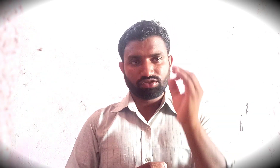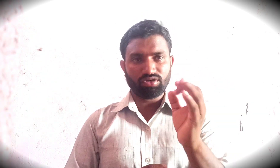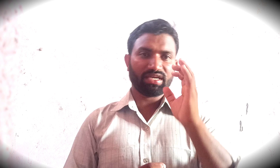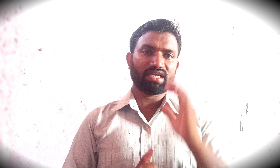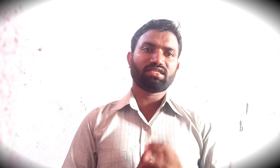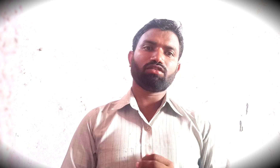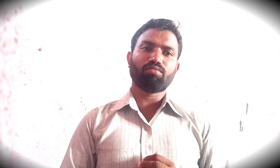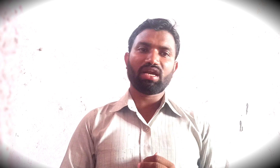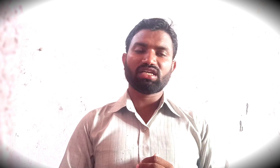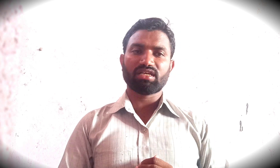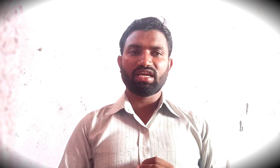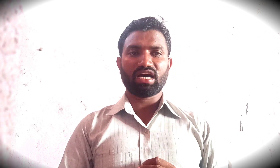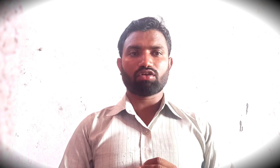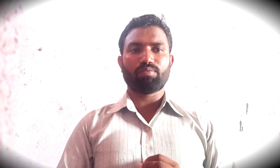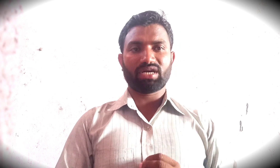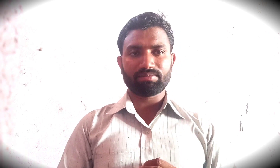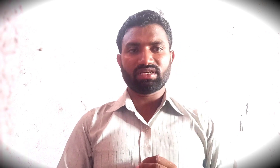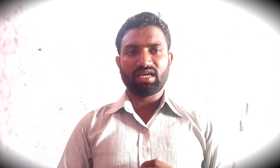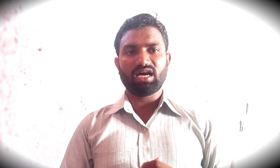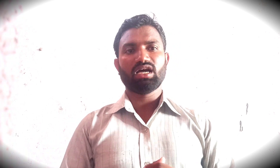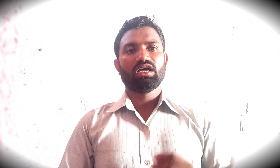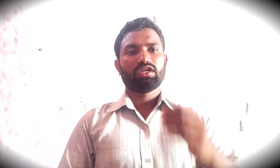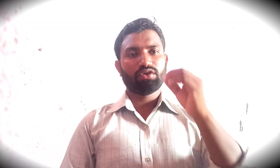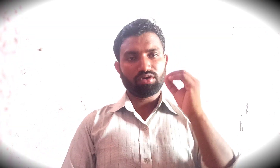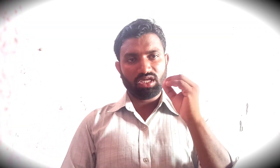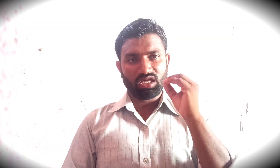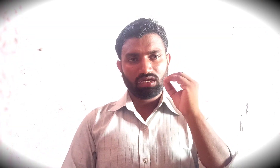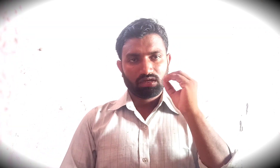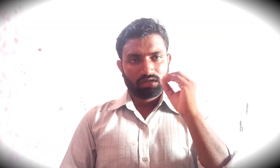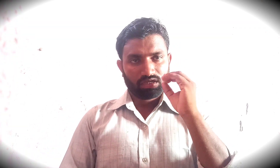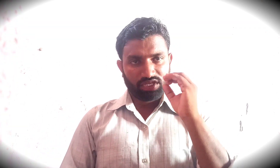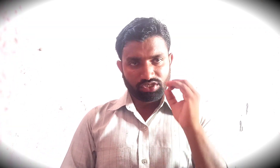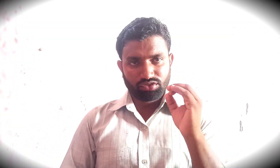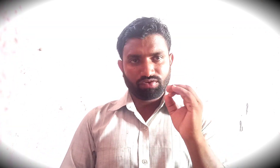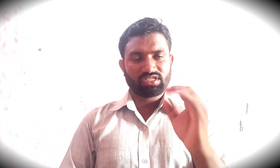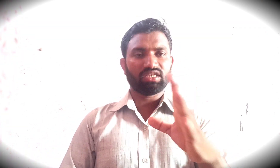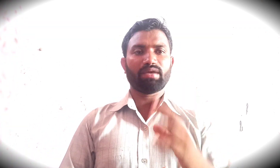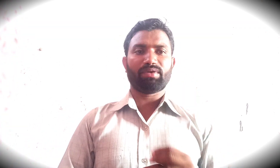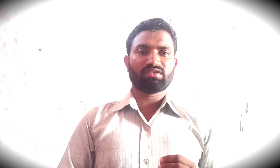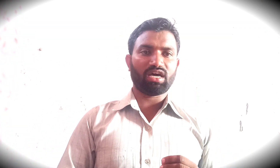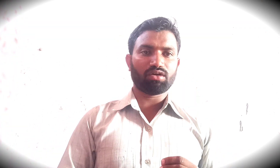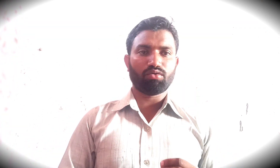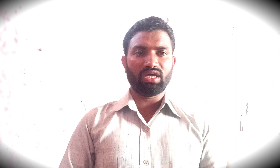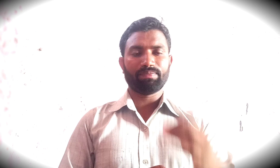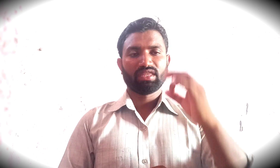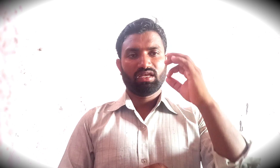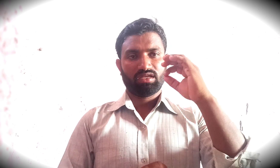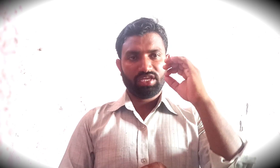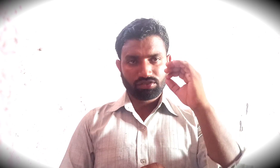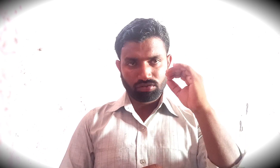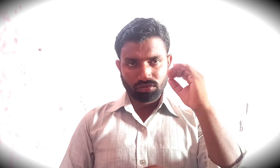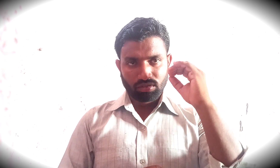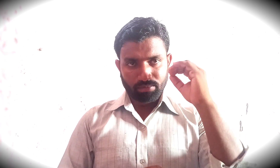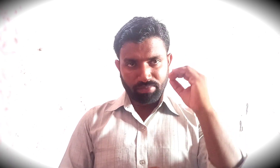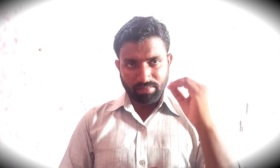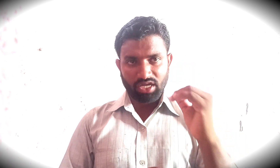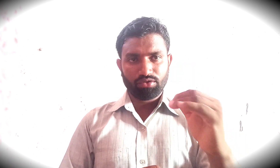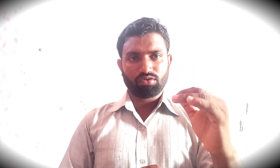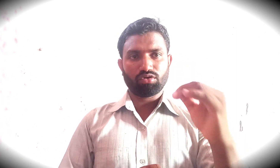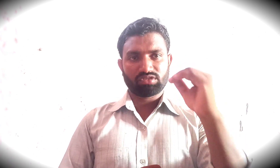ने कैसे दोबारा इस अधिकार को प्राप्त किया? क्योंकि यीशु वचन के प्रचारक हुए, यीशु बीमारियों को